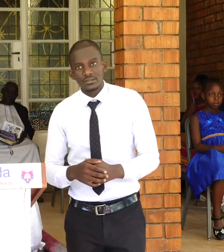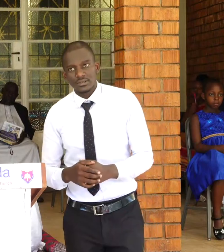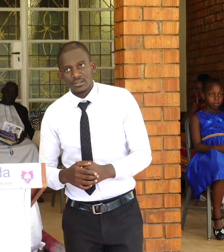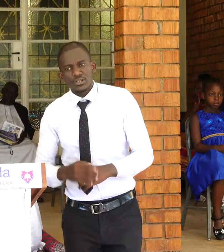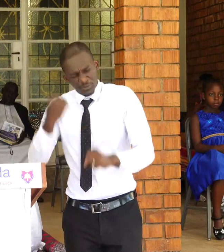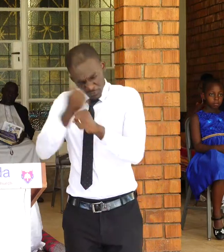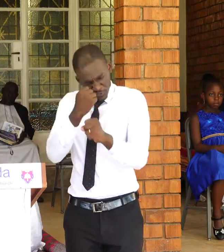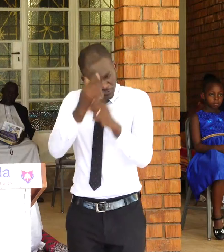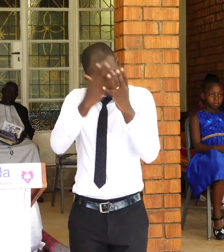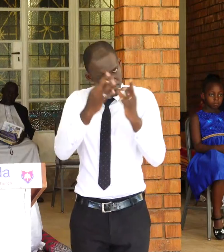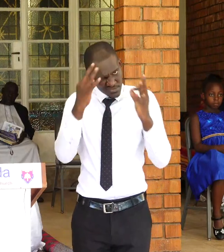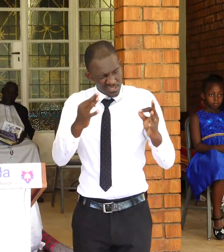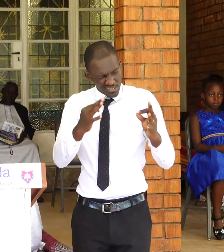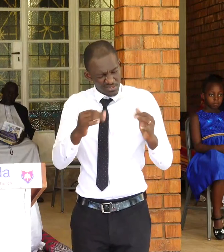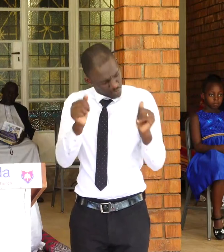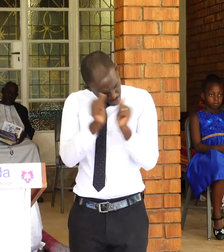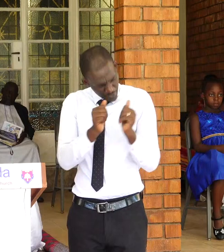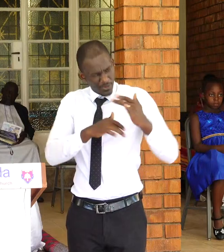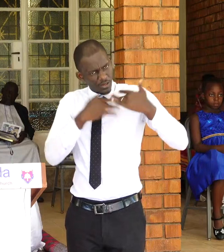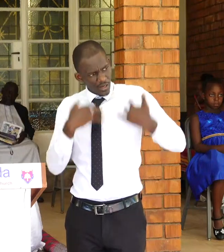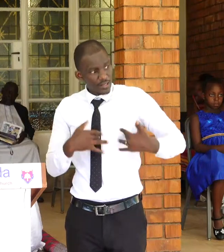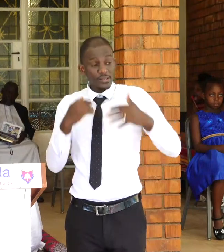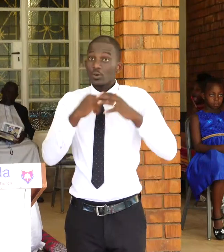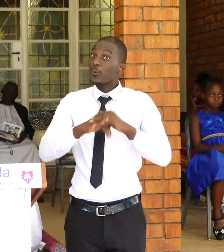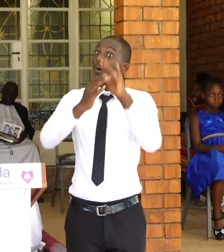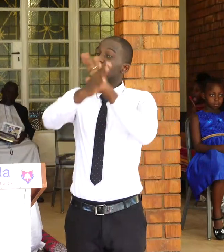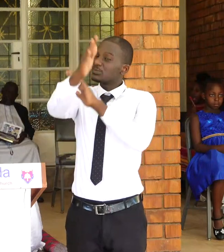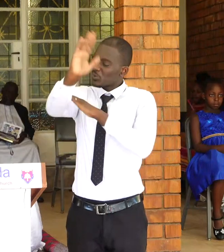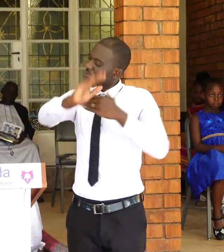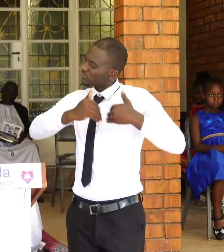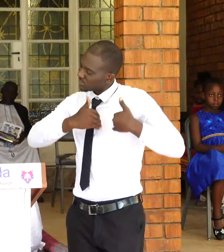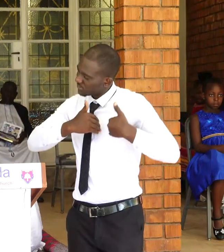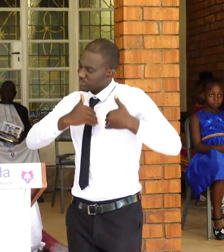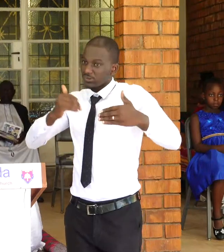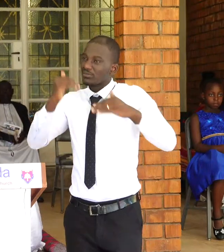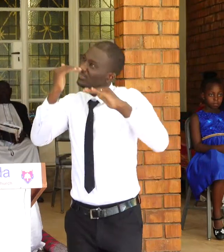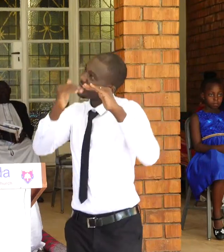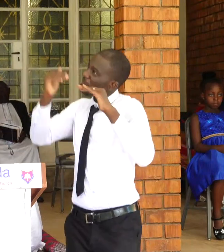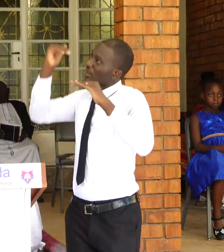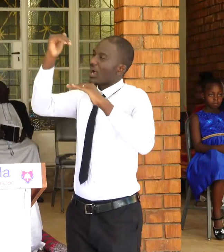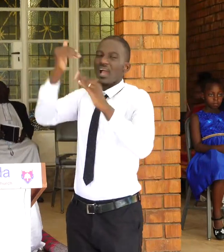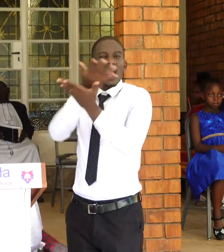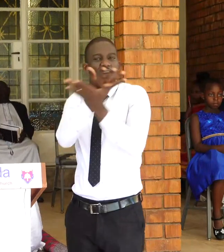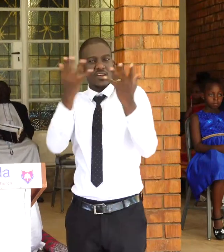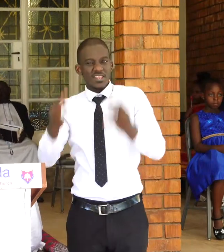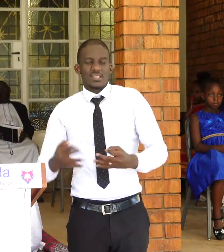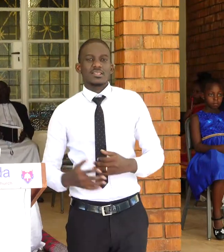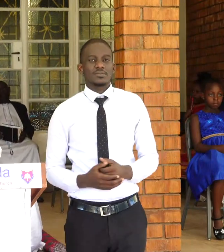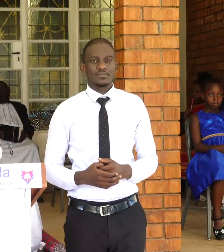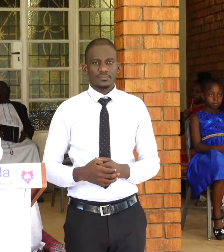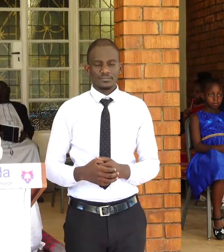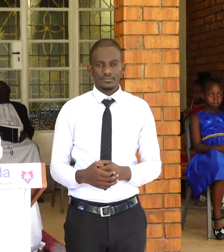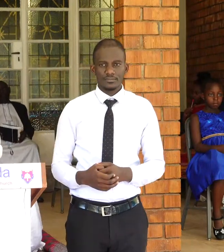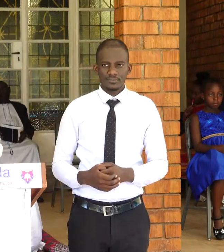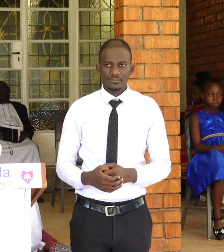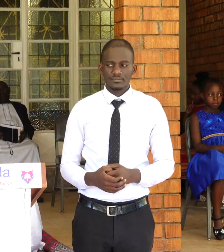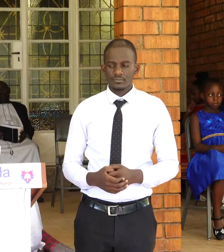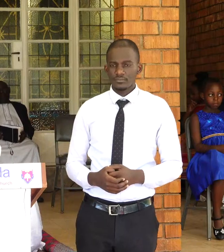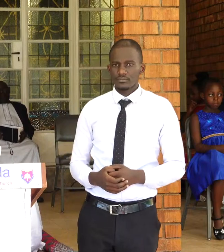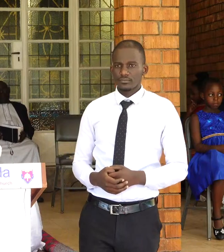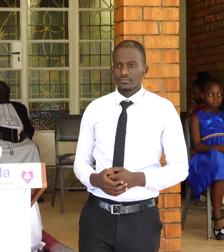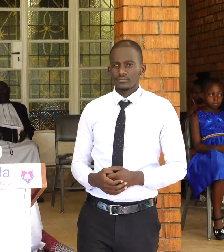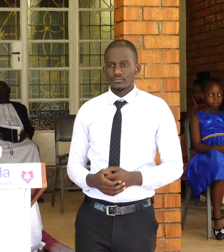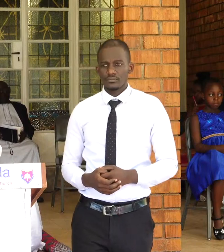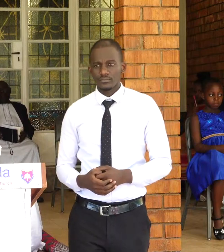kikole osinze Katonda ng'omusukkulumya ku biki ku birala ebiri mu maaso go